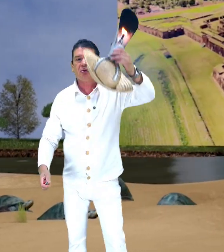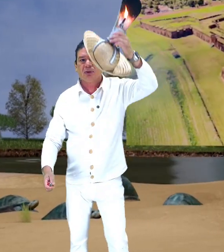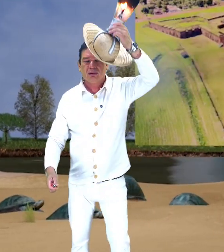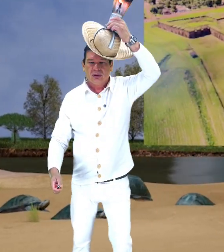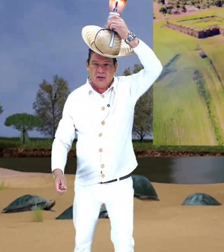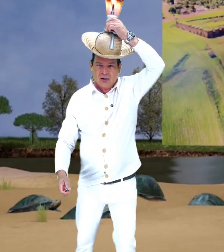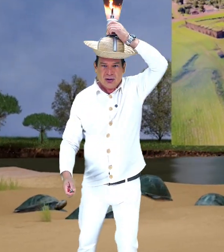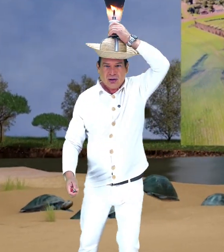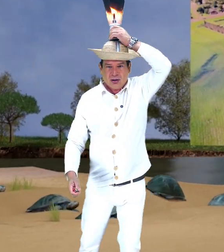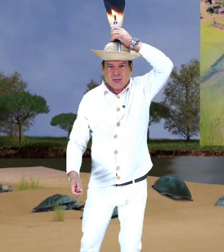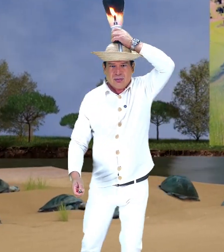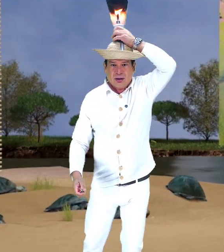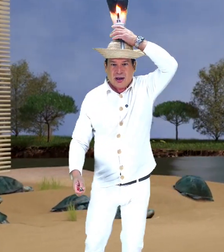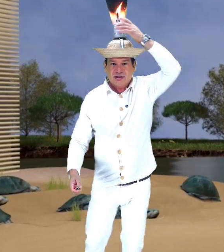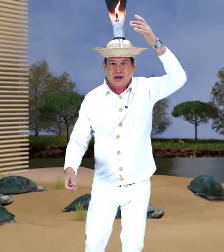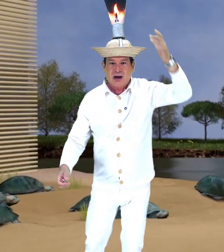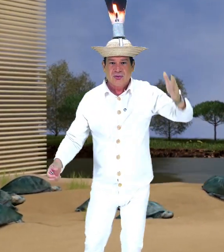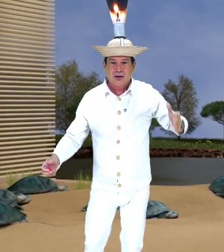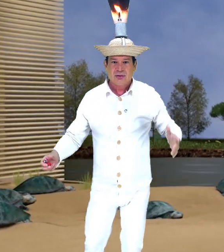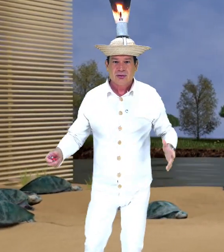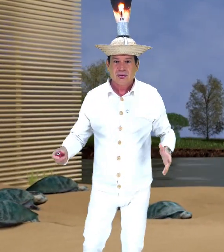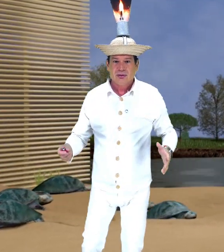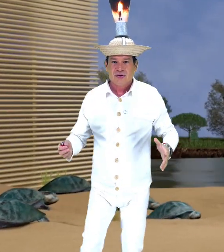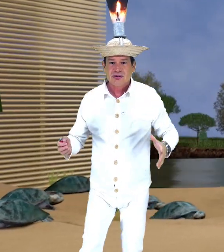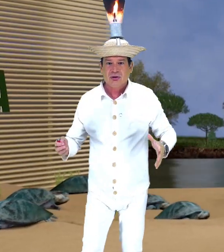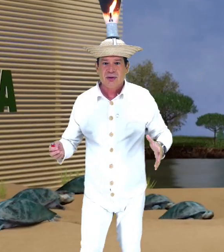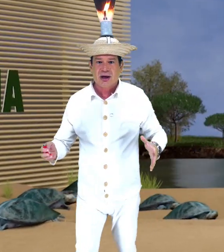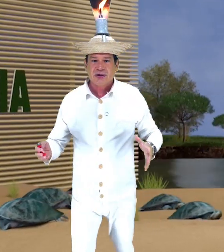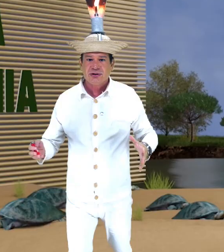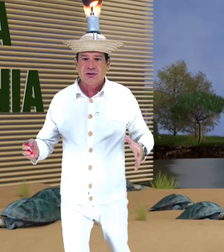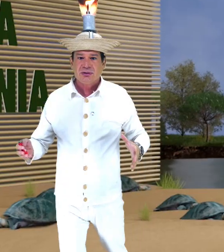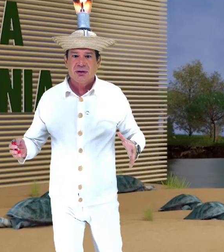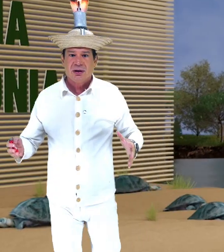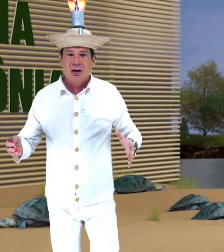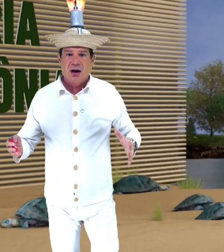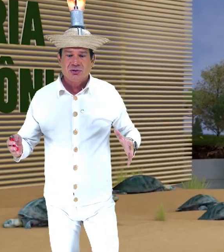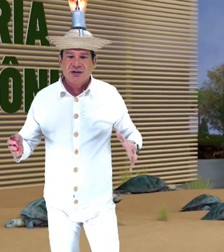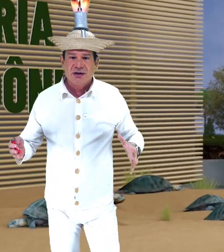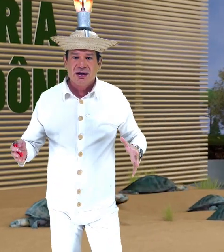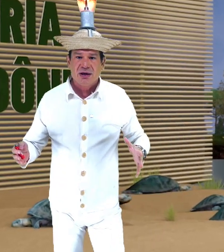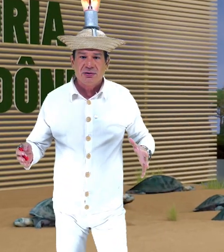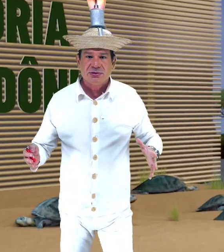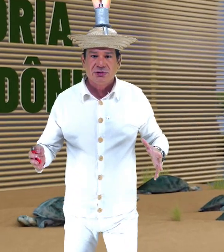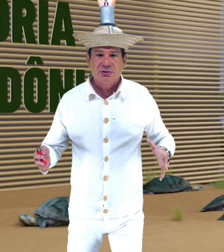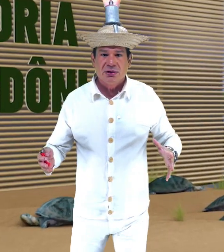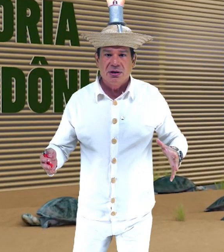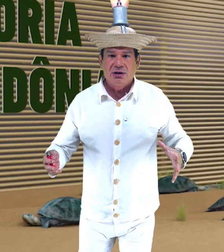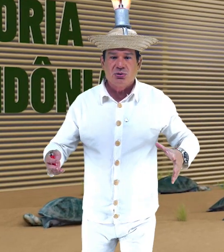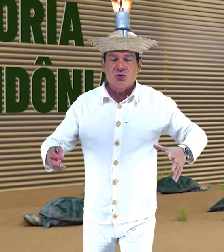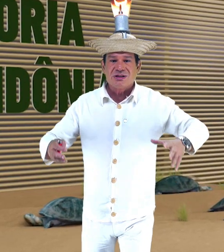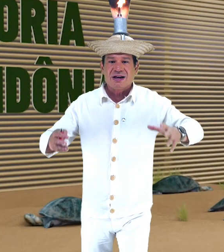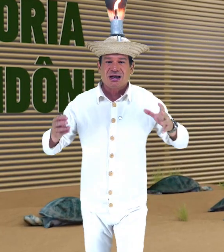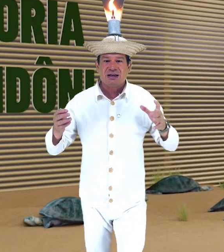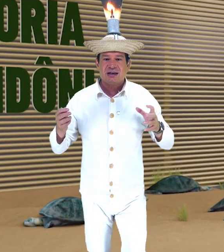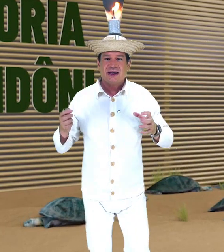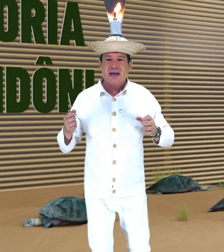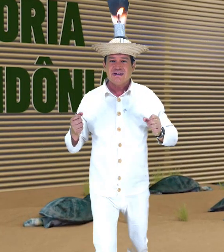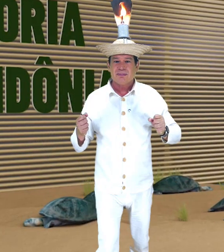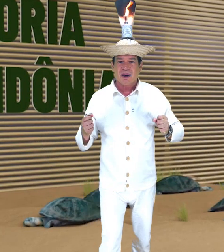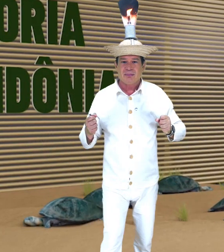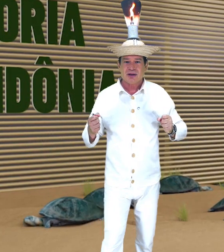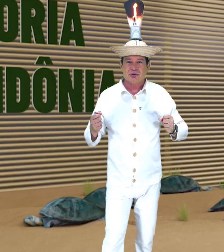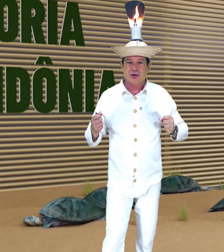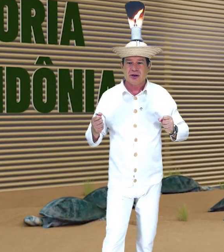eu encerro esta aula fazendo homenagem aos seringueiros que trouxeram